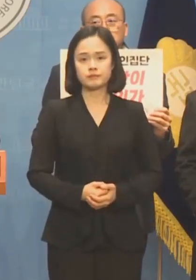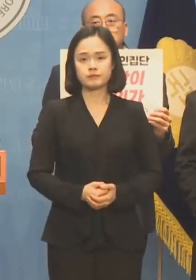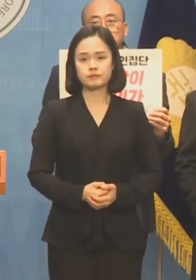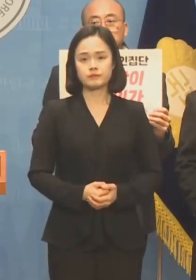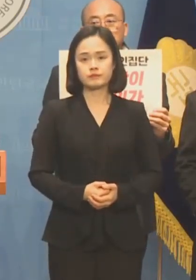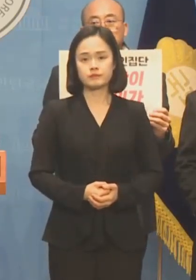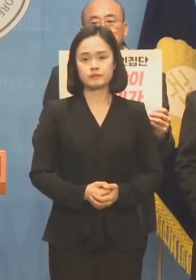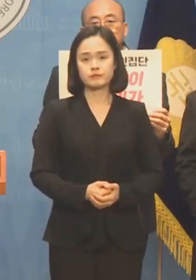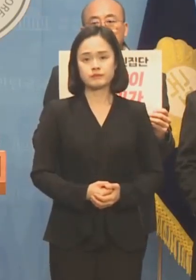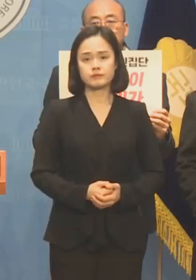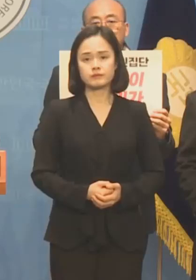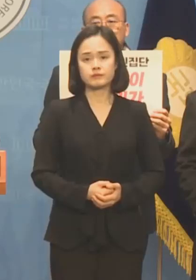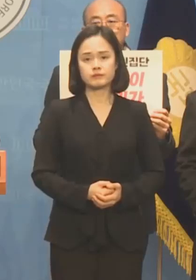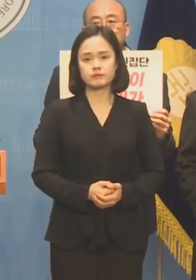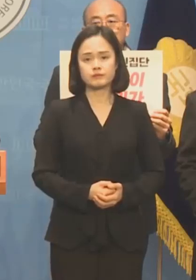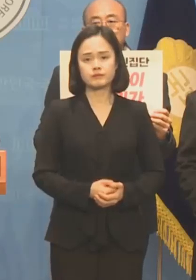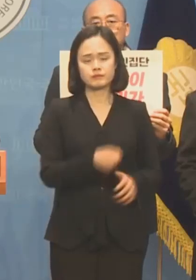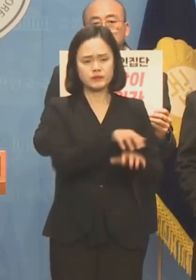젊은 생을 달리한